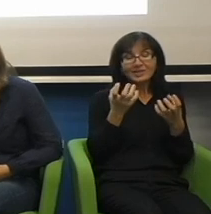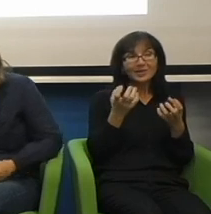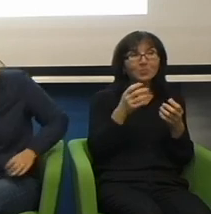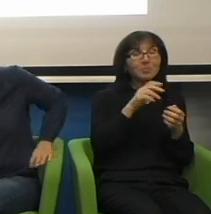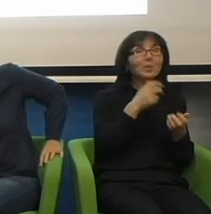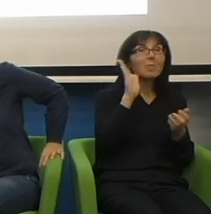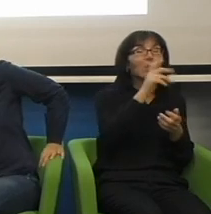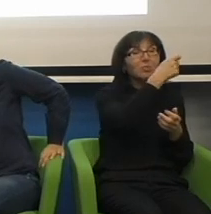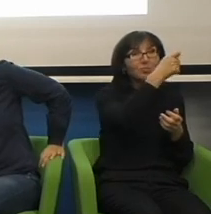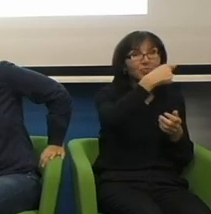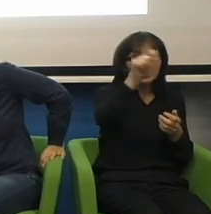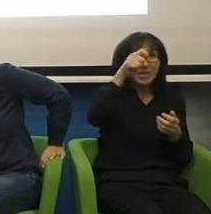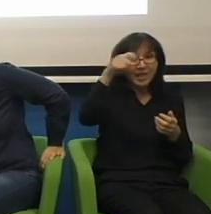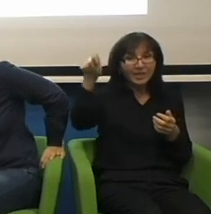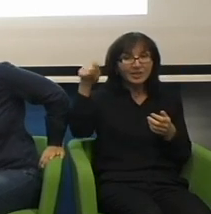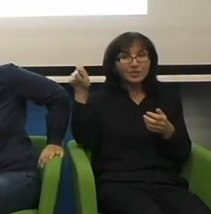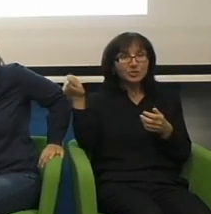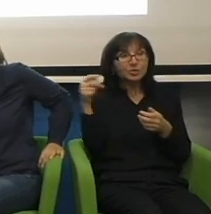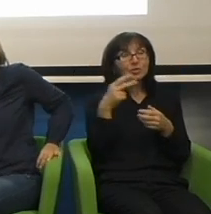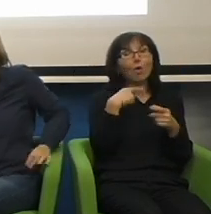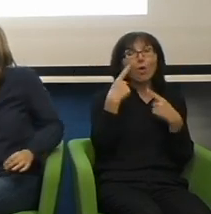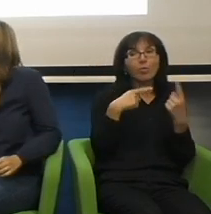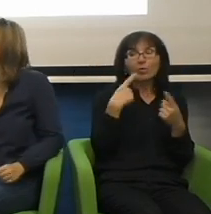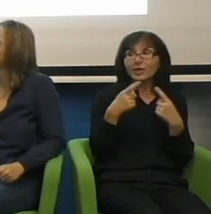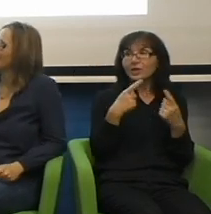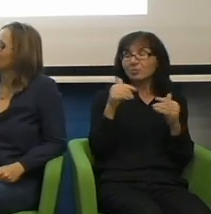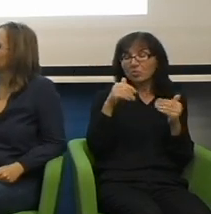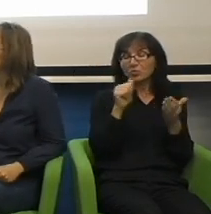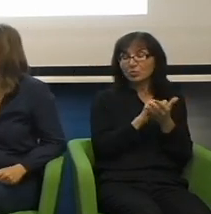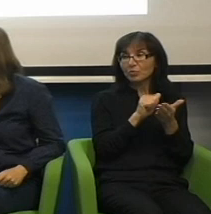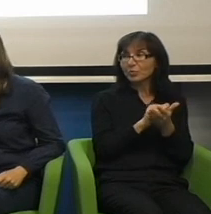tym? No to może wydawnictwo przewidzi.